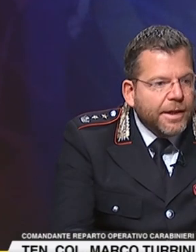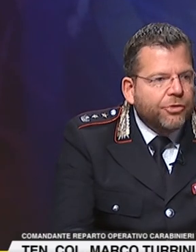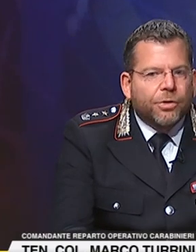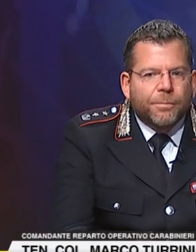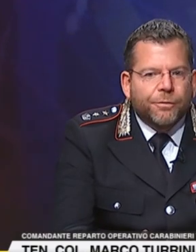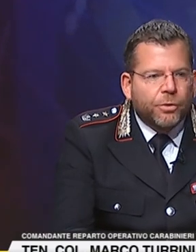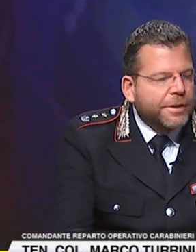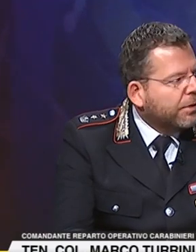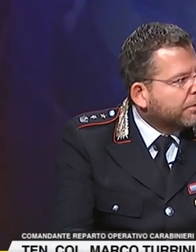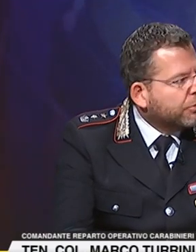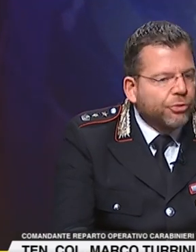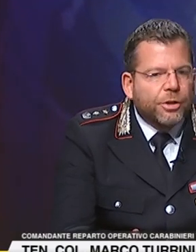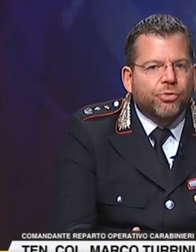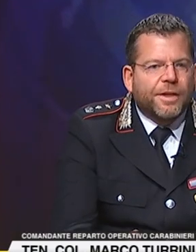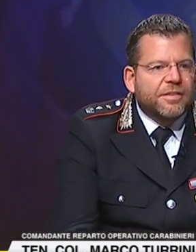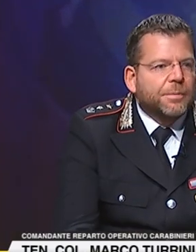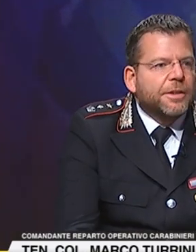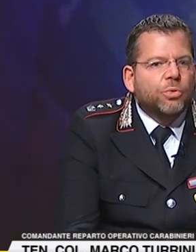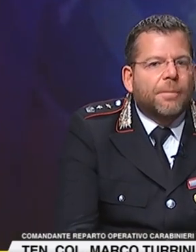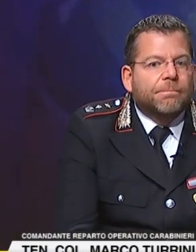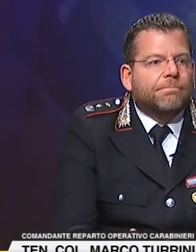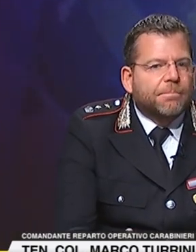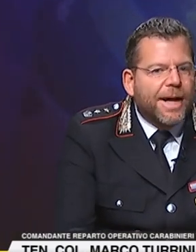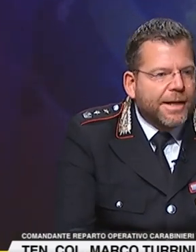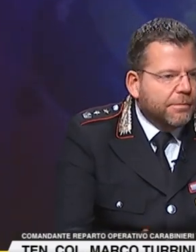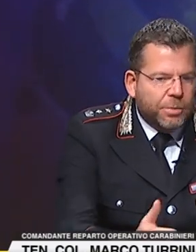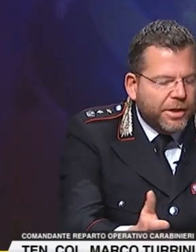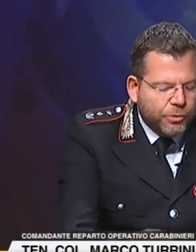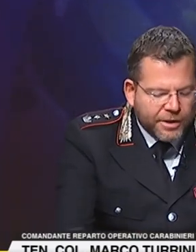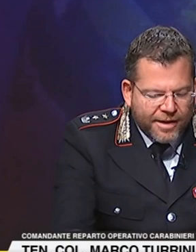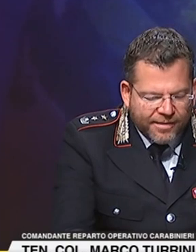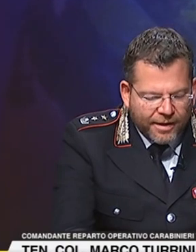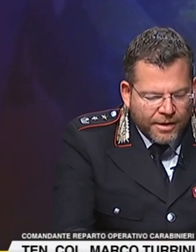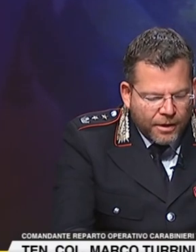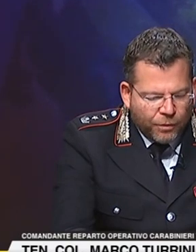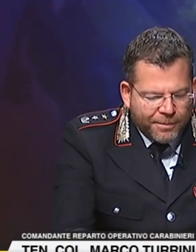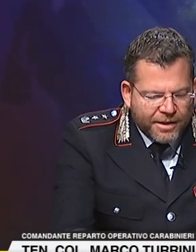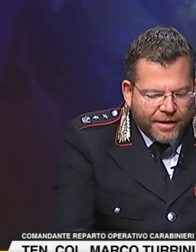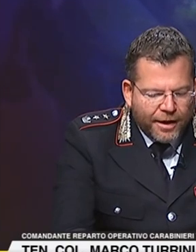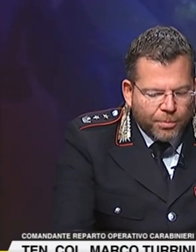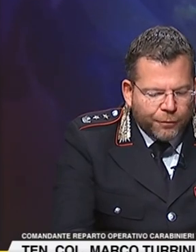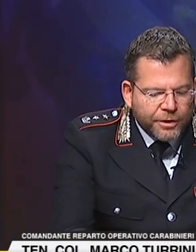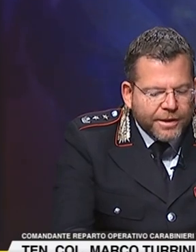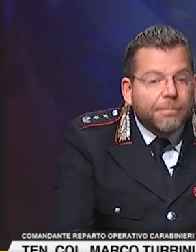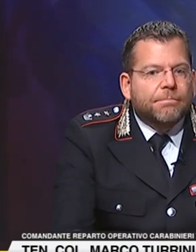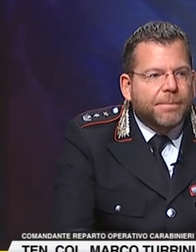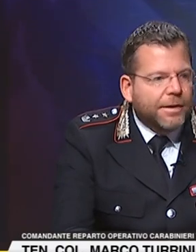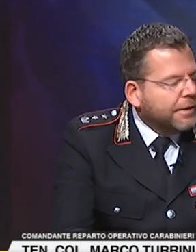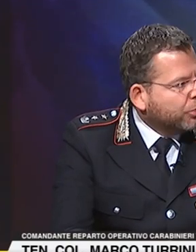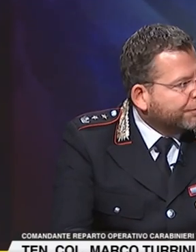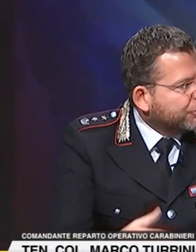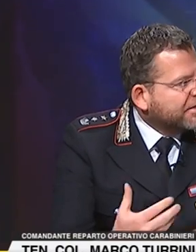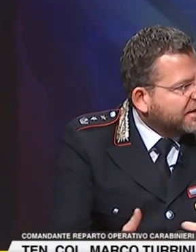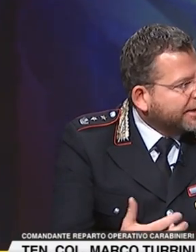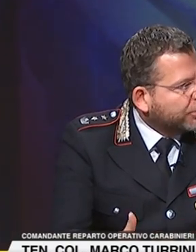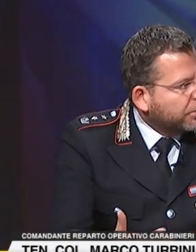quella di ieri. Ci troviamo di fronte a un soggetto giovanissimo, addirittura pare, poi le risultanze ovviamente verranno approfondite, pare